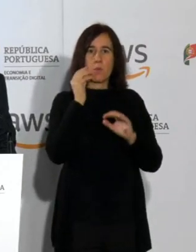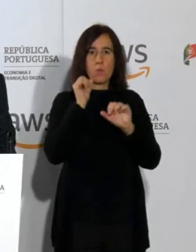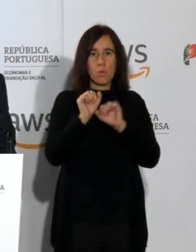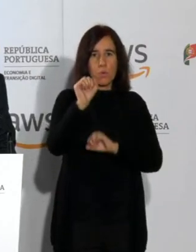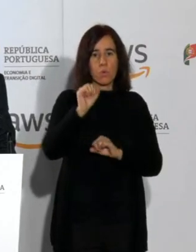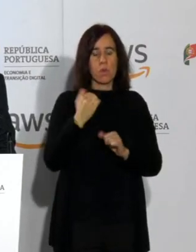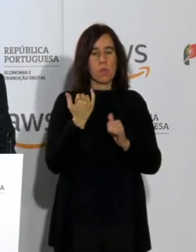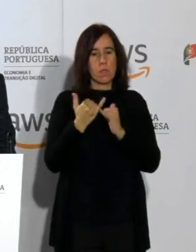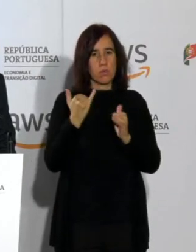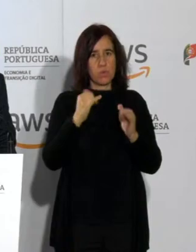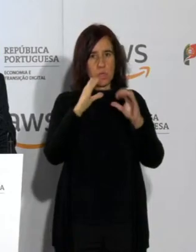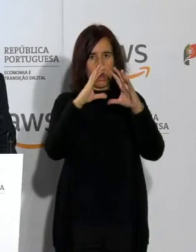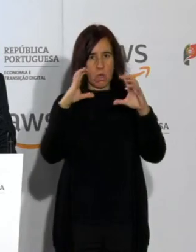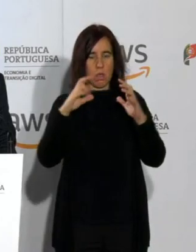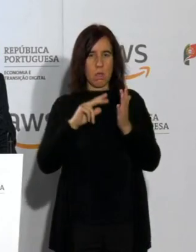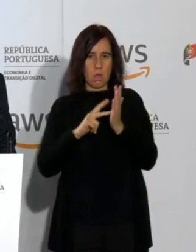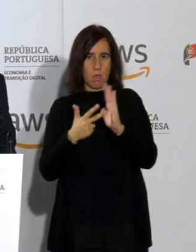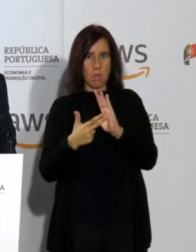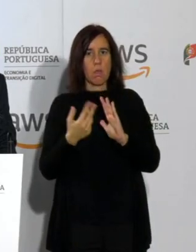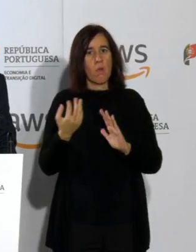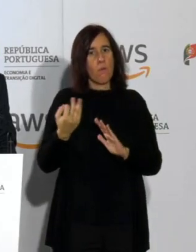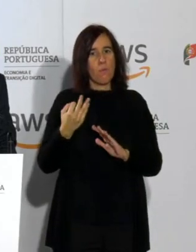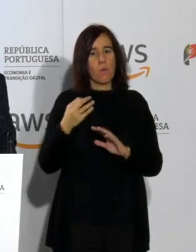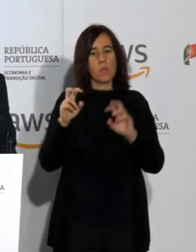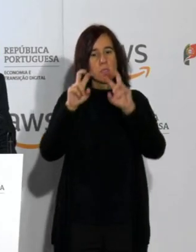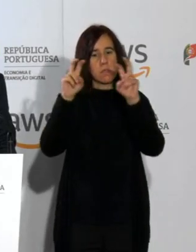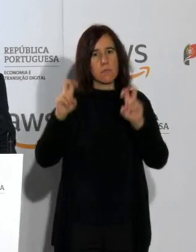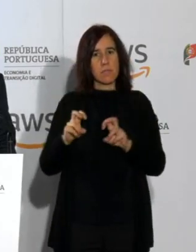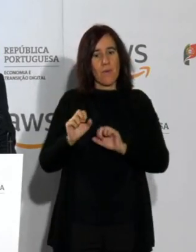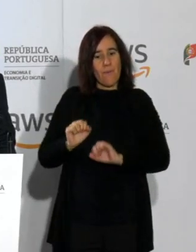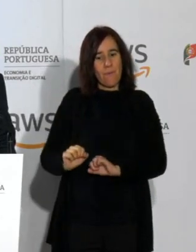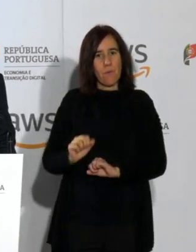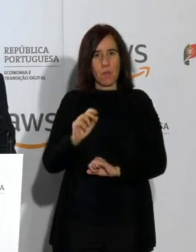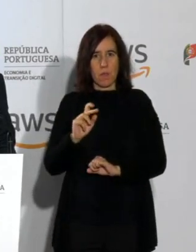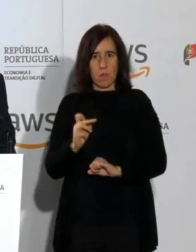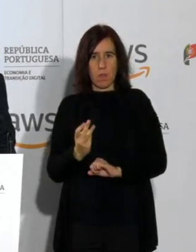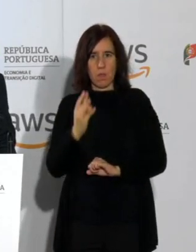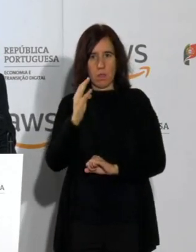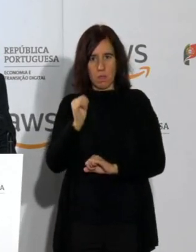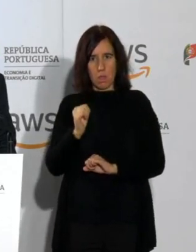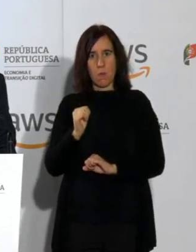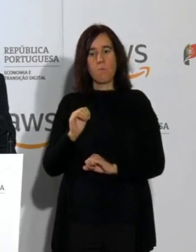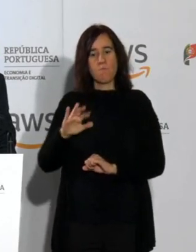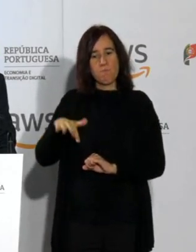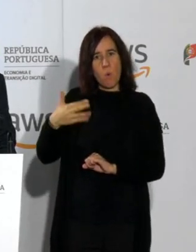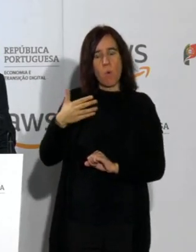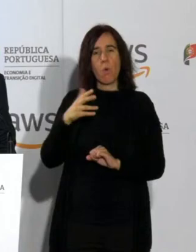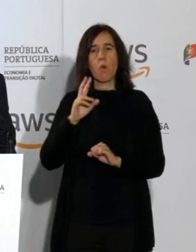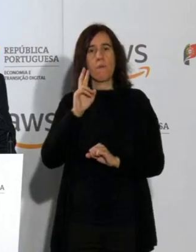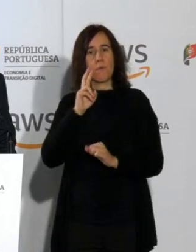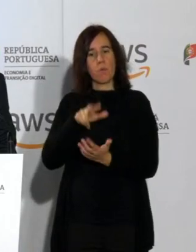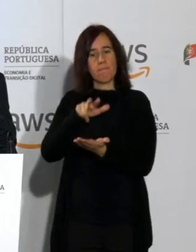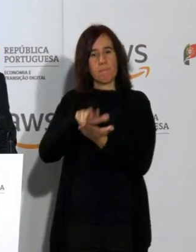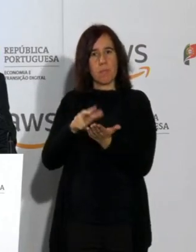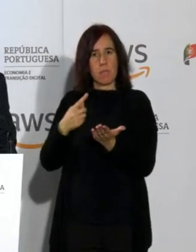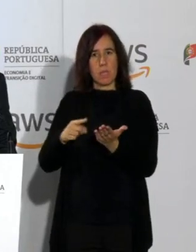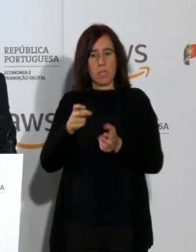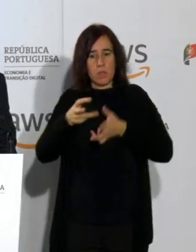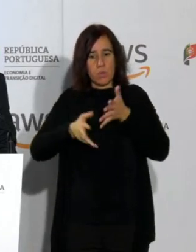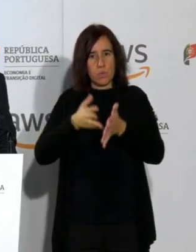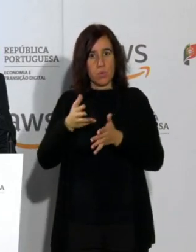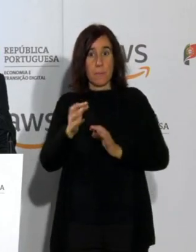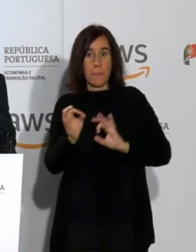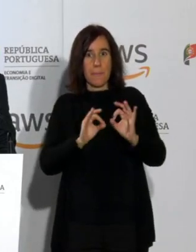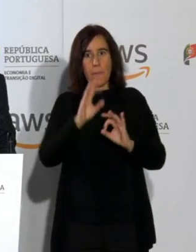tecnologias de nuvem tiveram a oportunidade de receber as certificações da Amazon Web Services, reconhecidas e valorizadas pela indústria e de se